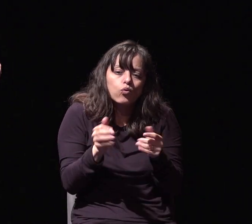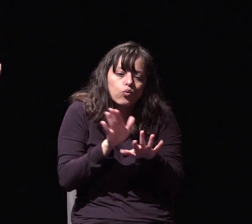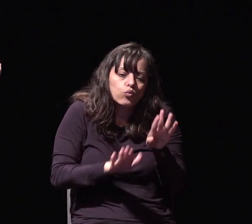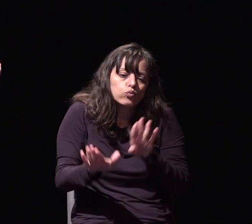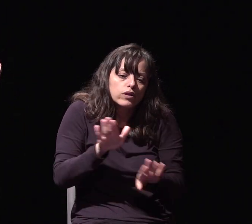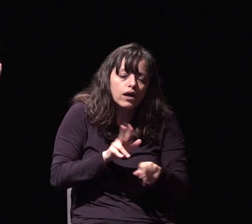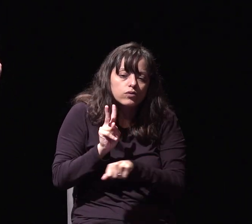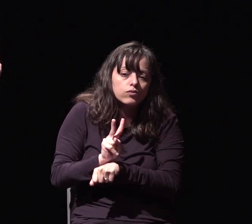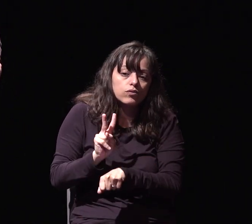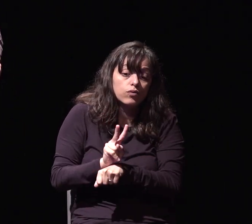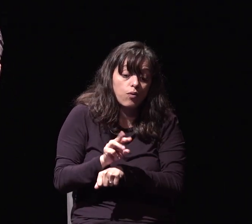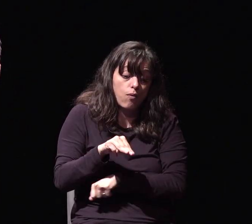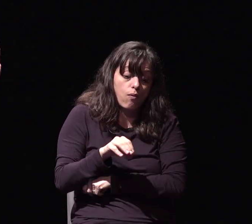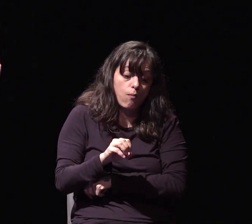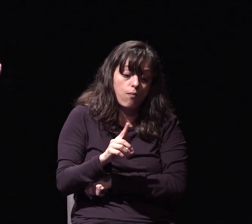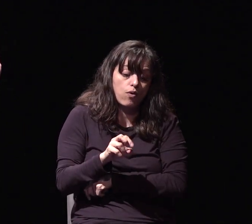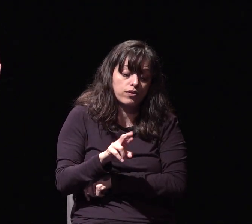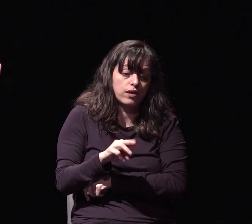da preservação do moderno,